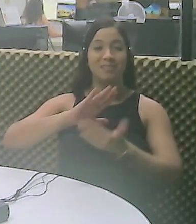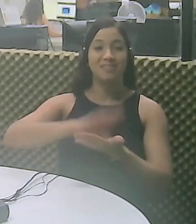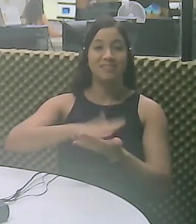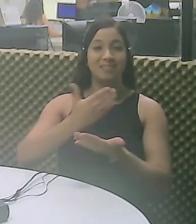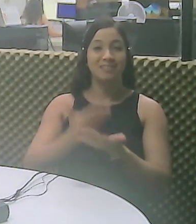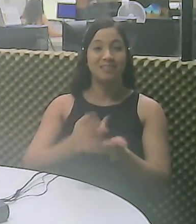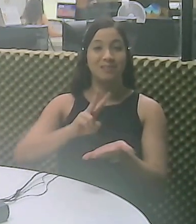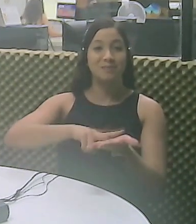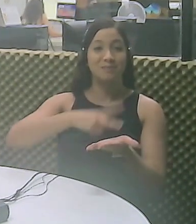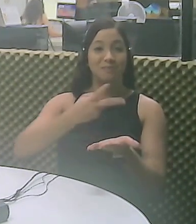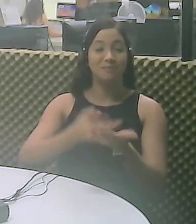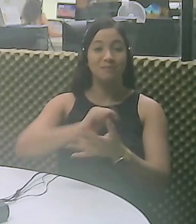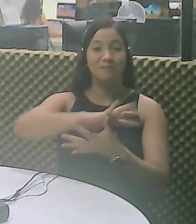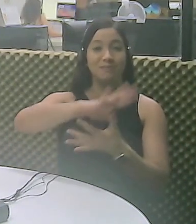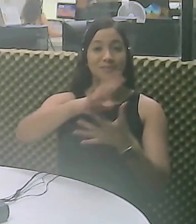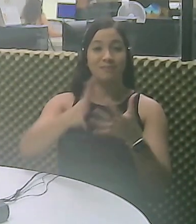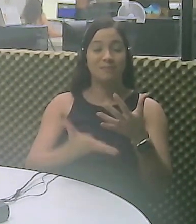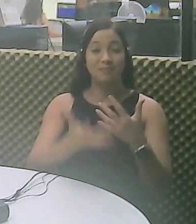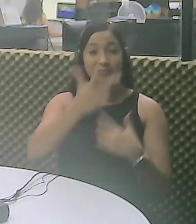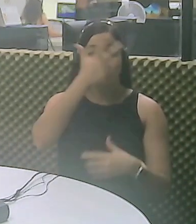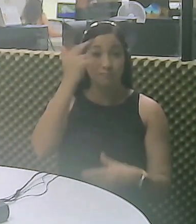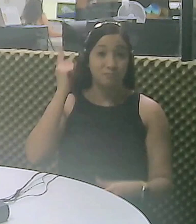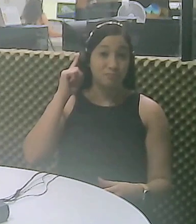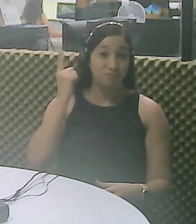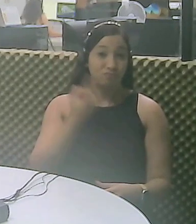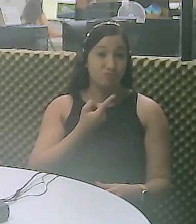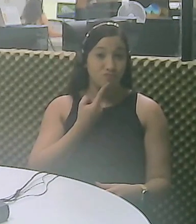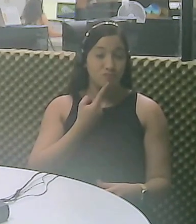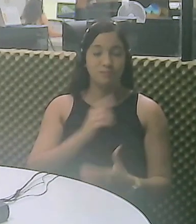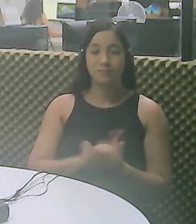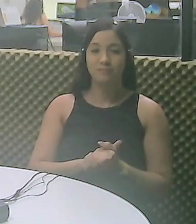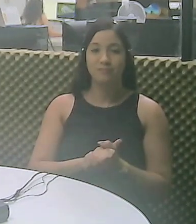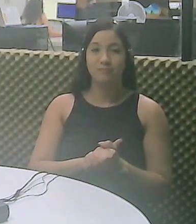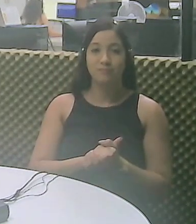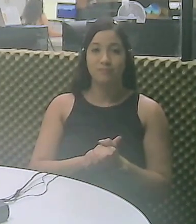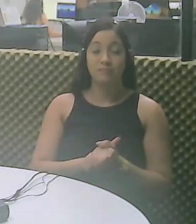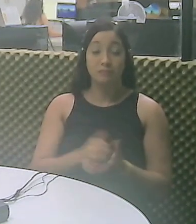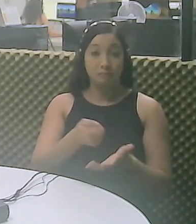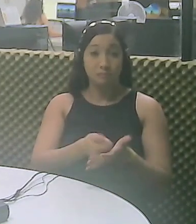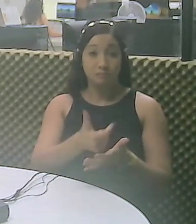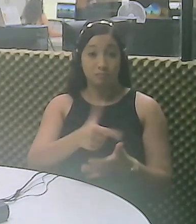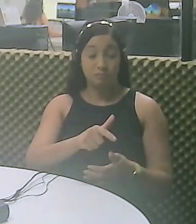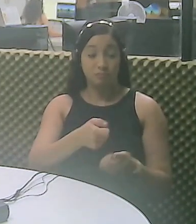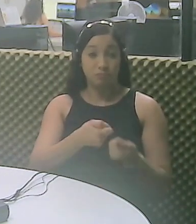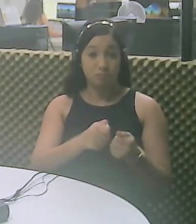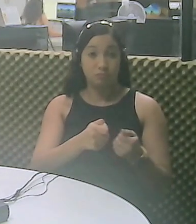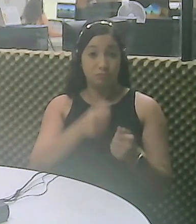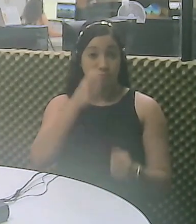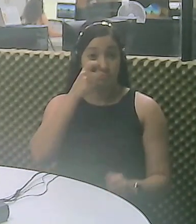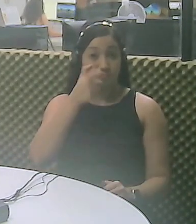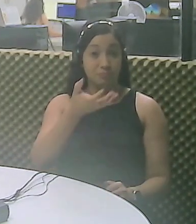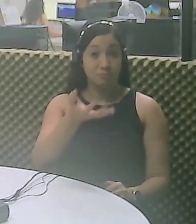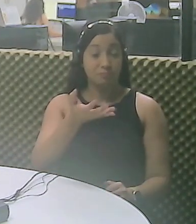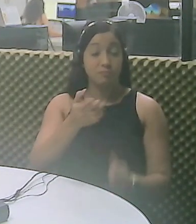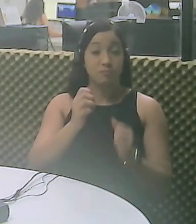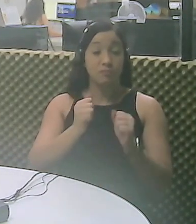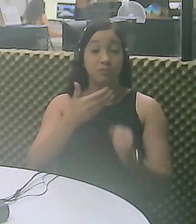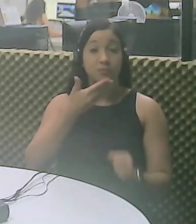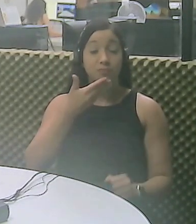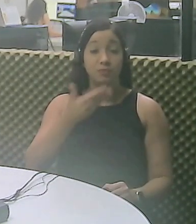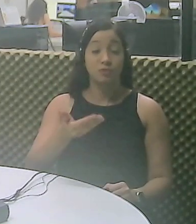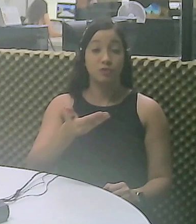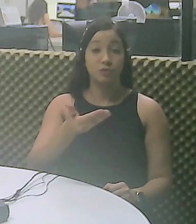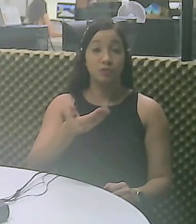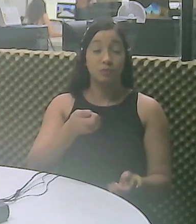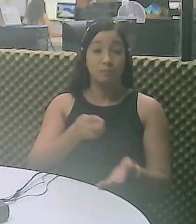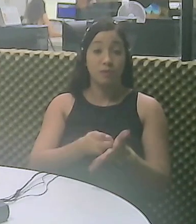e tradutores de Libras para aqueles que necessitarem. No caso do reembolso, o participante interessado poderá solicitar compensação